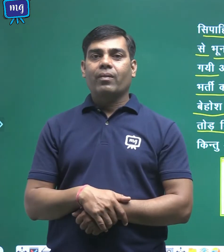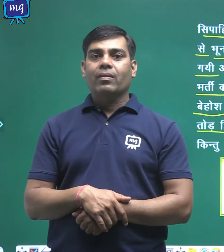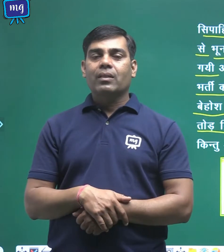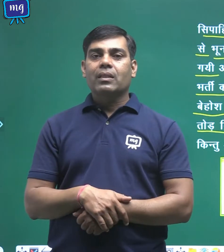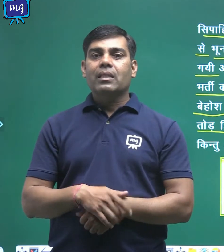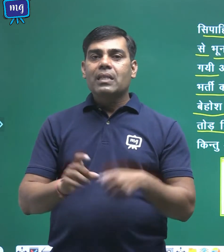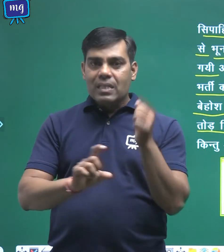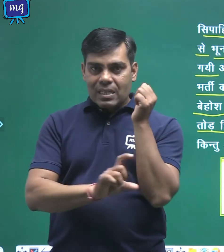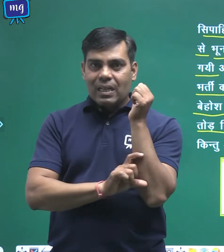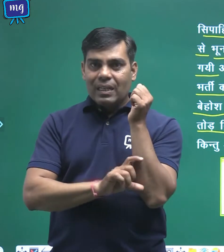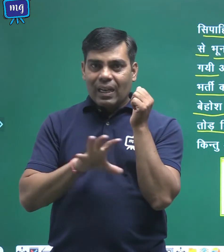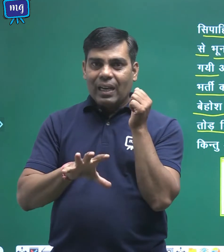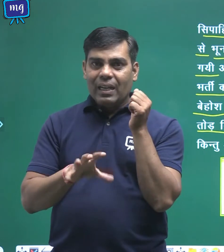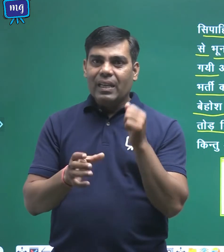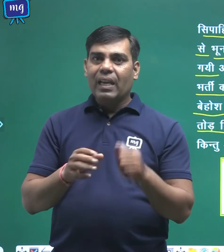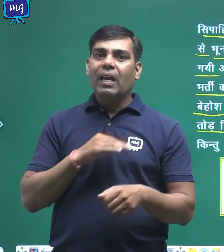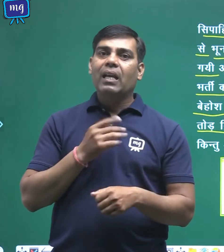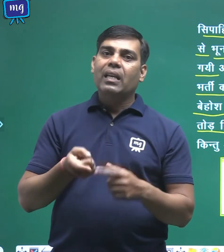गई।